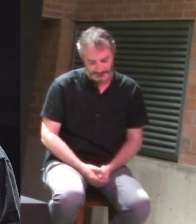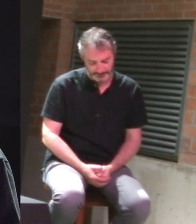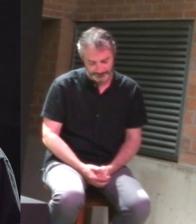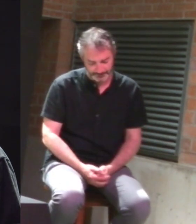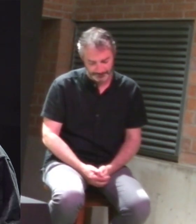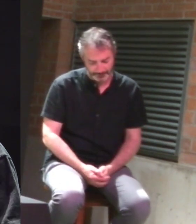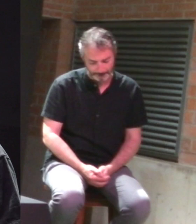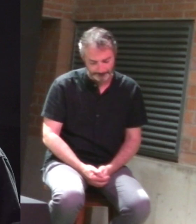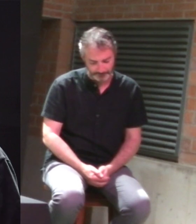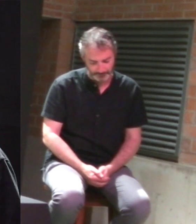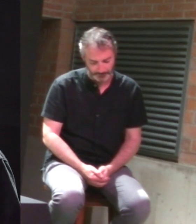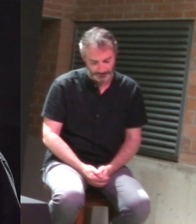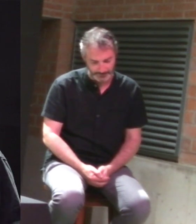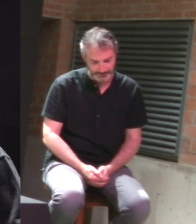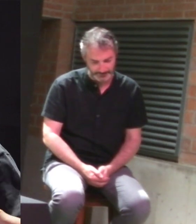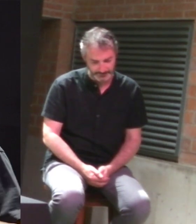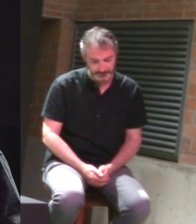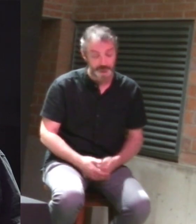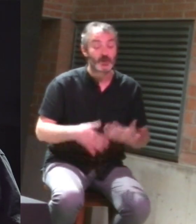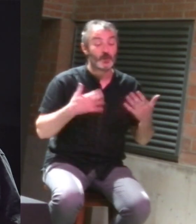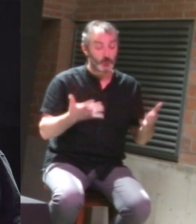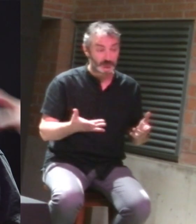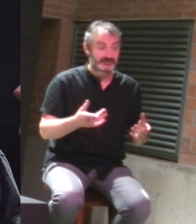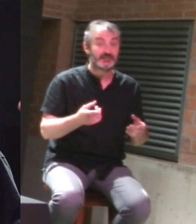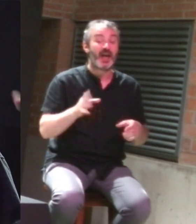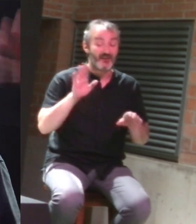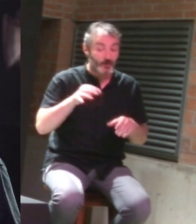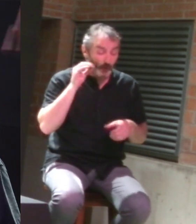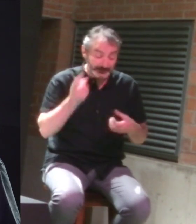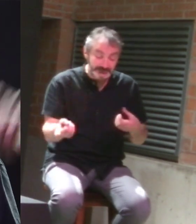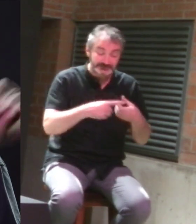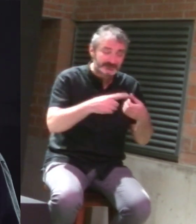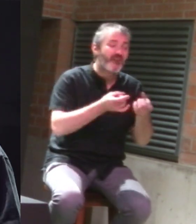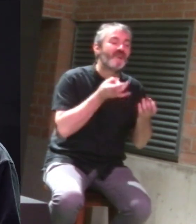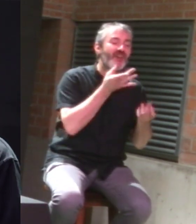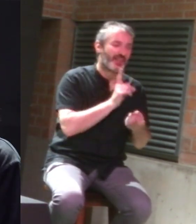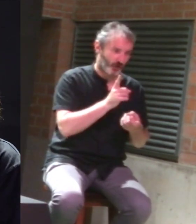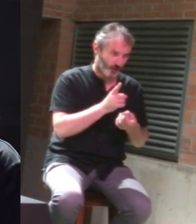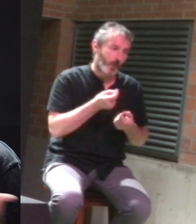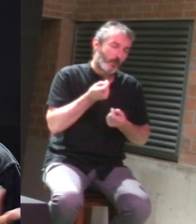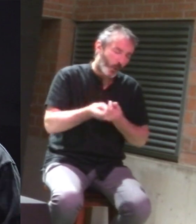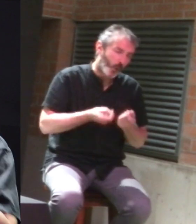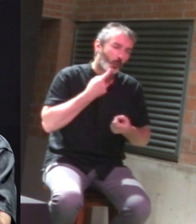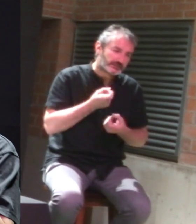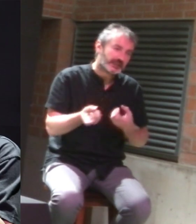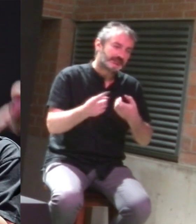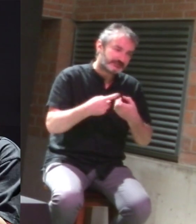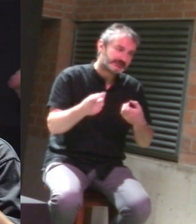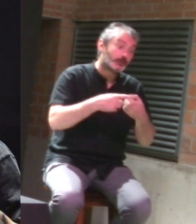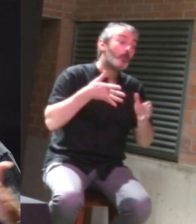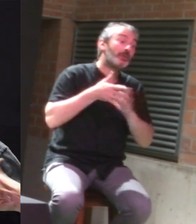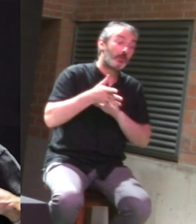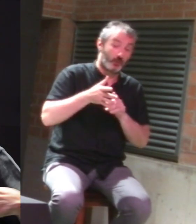Realmente, aunque no fue fácil esta incorporación a estas sociedades de resistencia, aparte de la propia